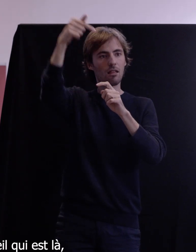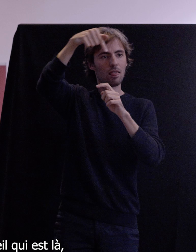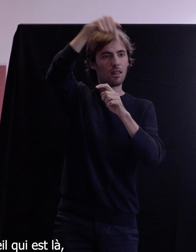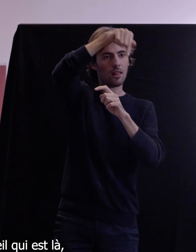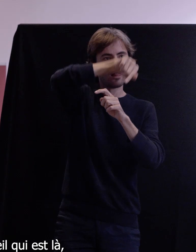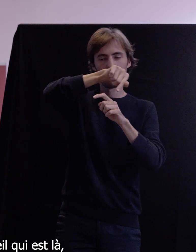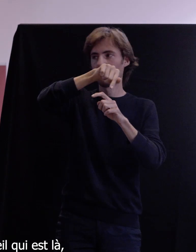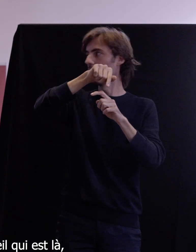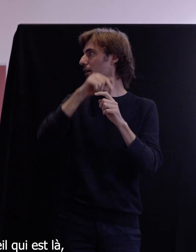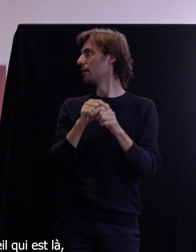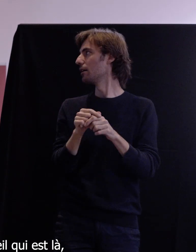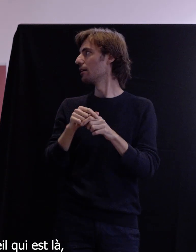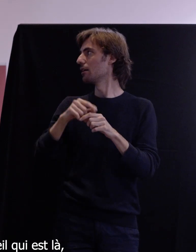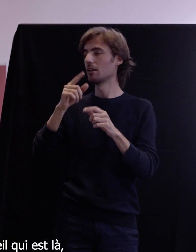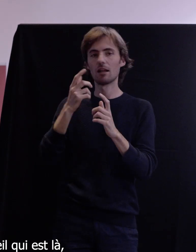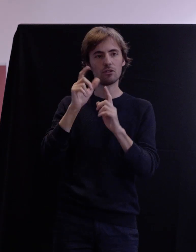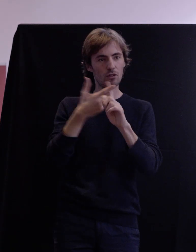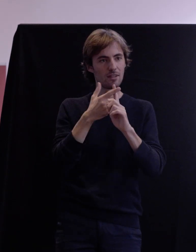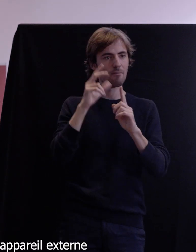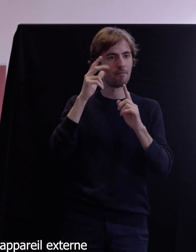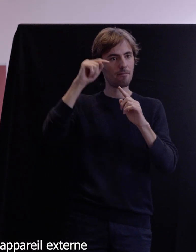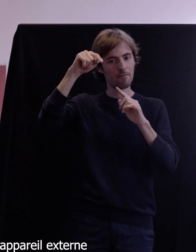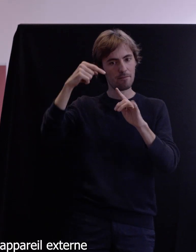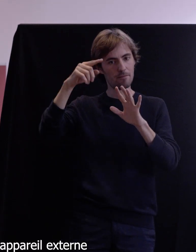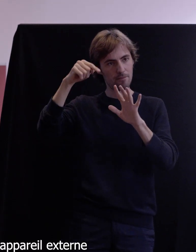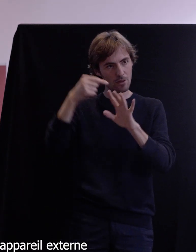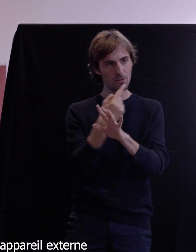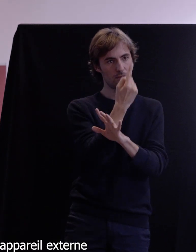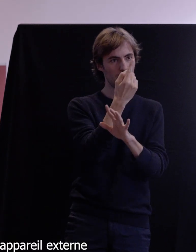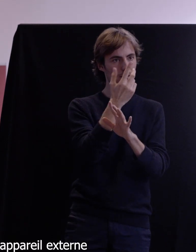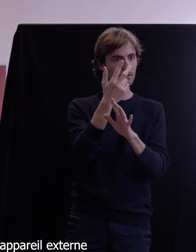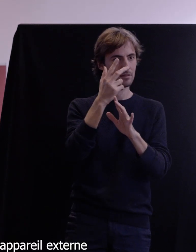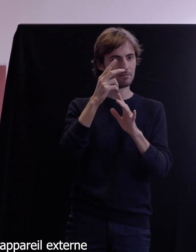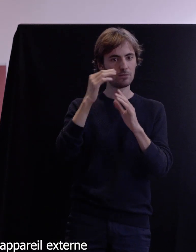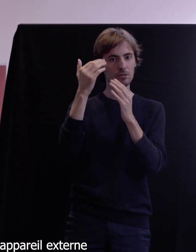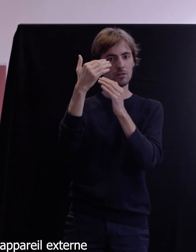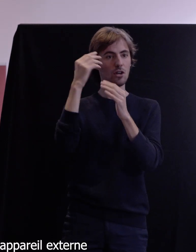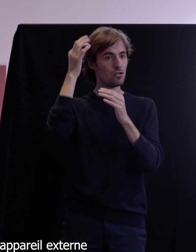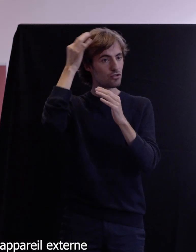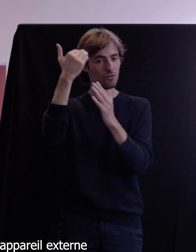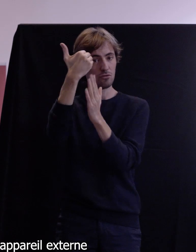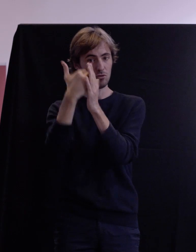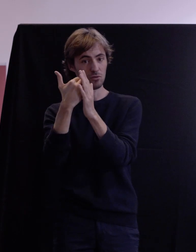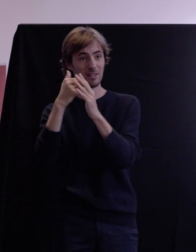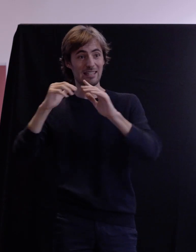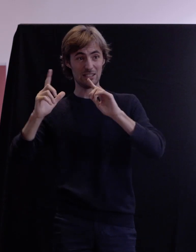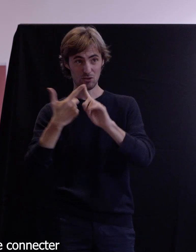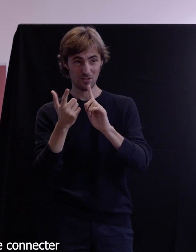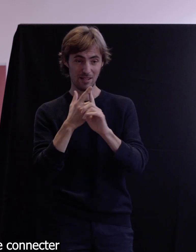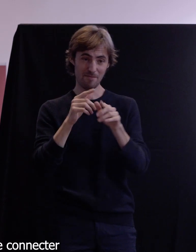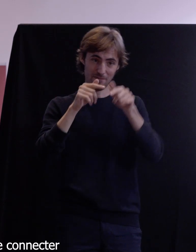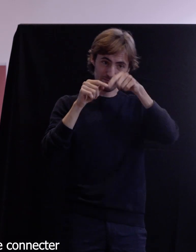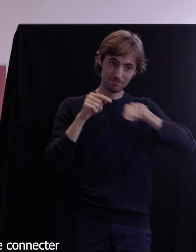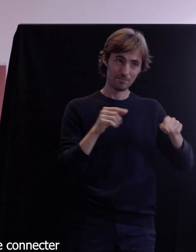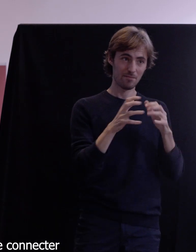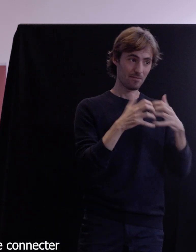appareil qui est là, qui est glissé sous la peau des cheveux. Et en fait, il y a un appareil externe qui va servir de micro, qui va